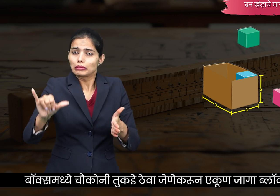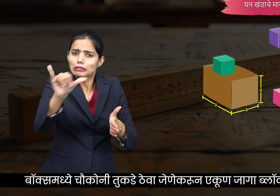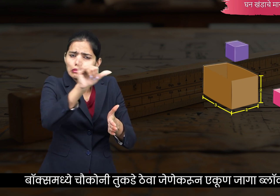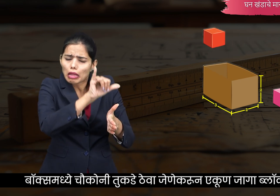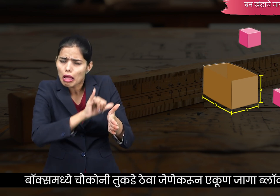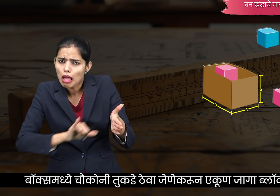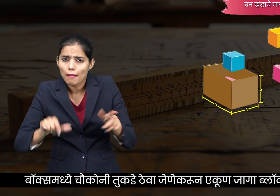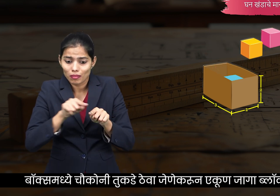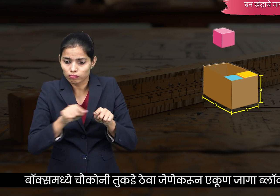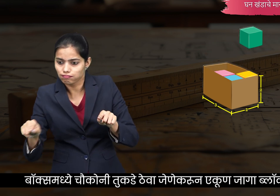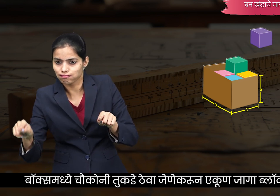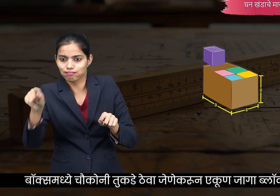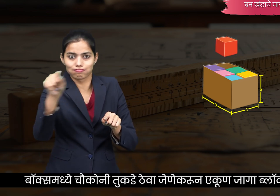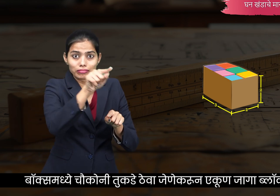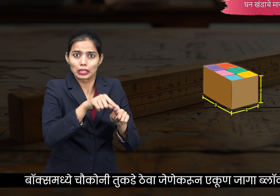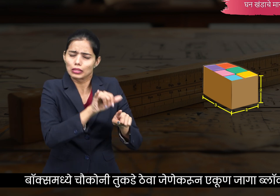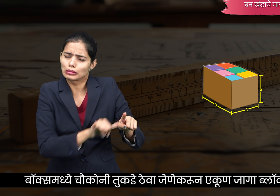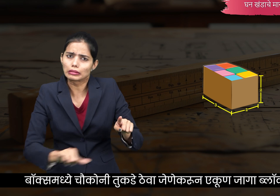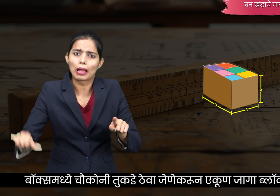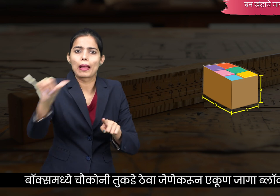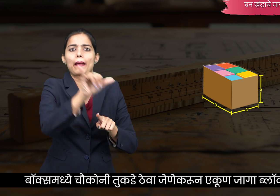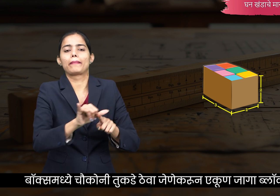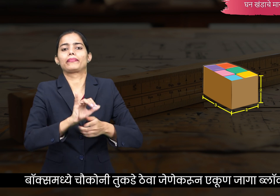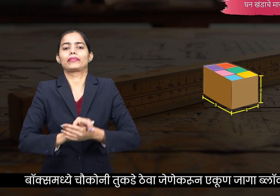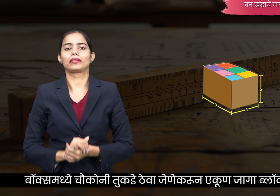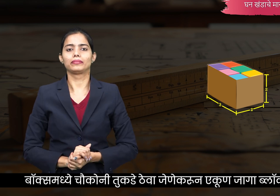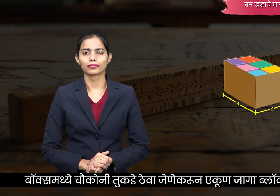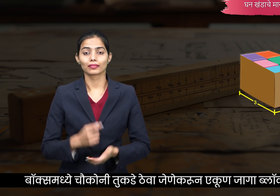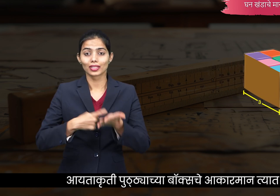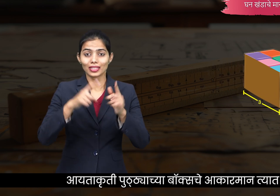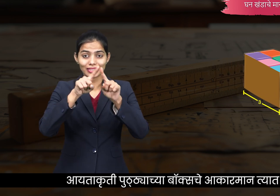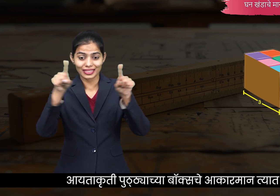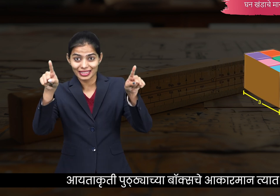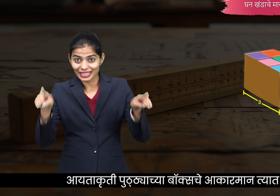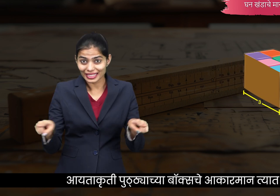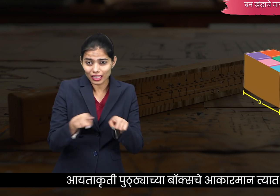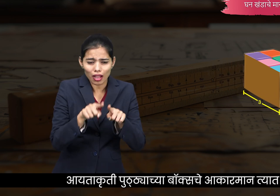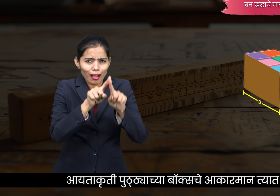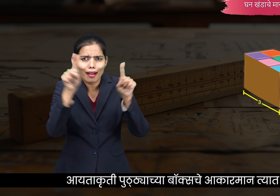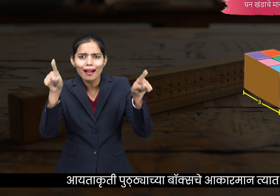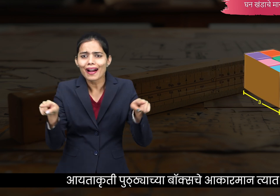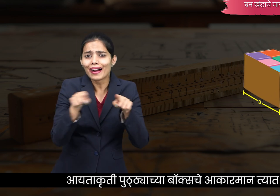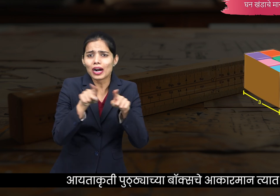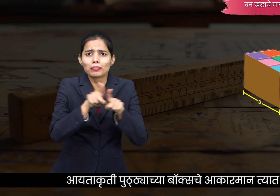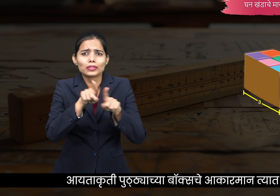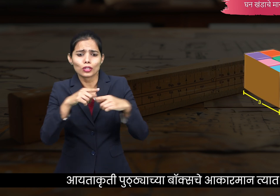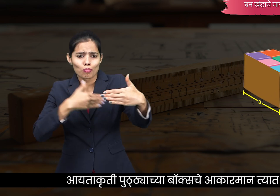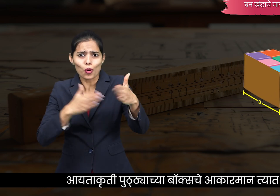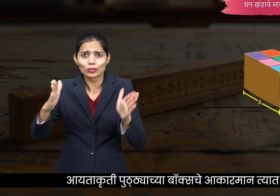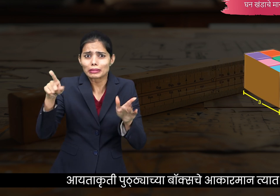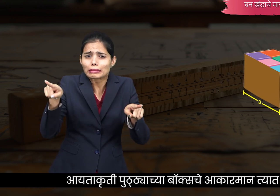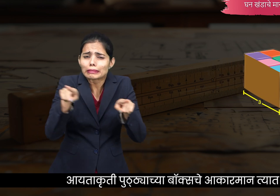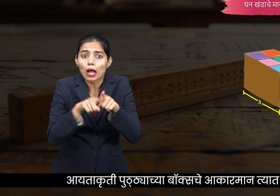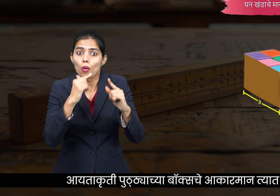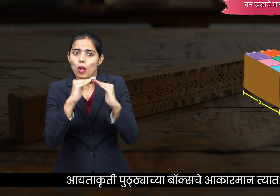बॉक्समध्ये चौकोनी तुकडे ठेवा जेणेकरून एकूण जागा ब्लॉक्सनी व्यापली जाईल. आयताकृती पुठ्ठ्याच्या बॉक्सचे आकारमान